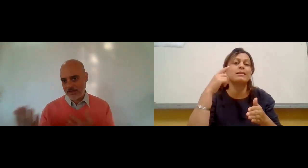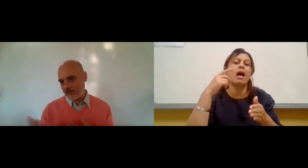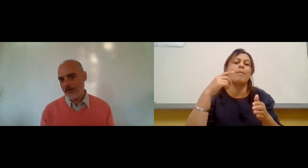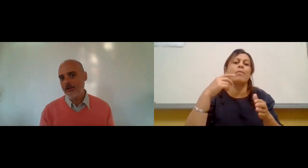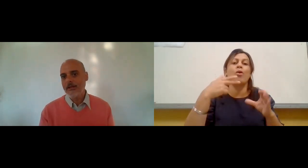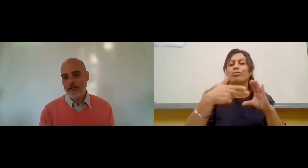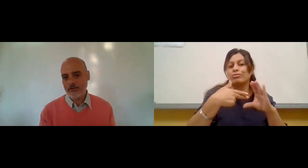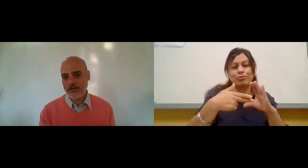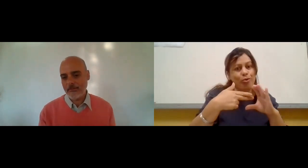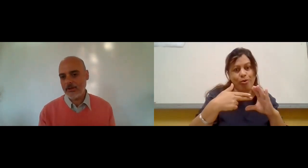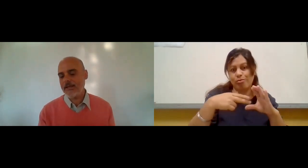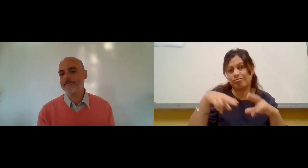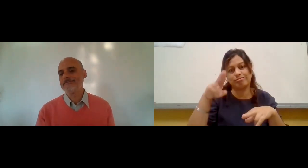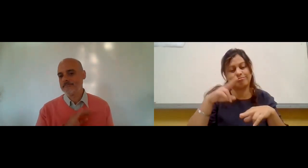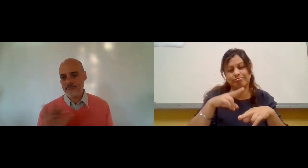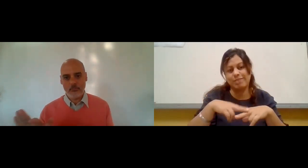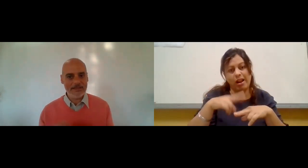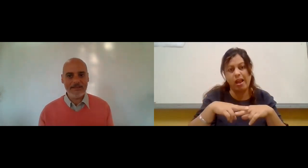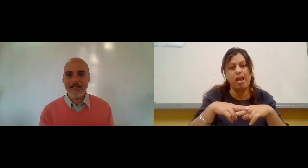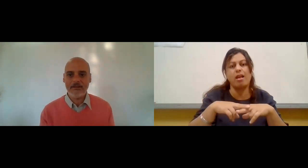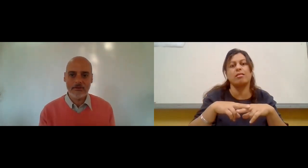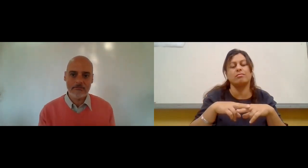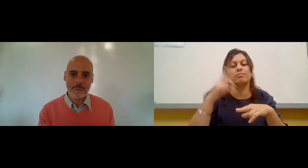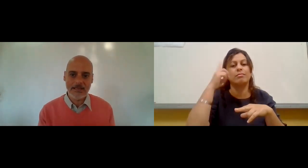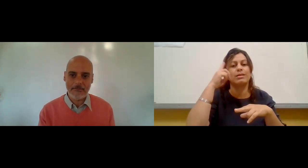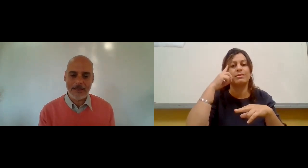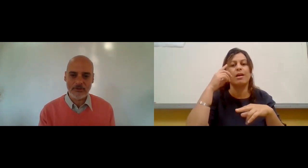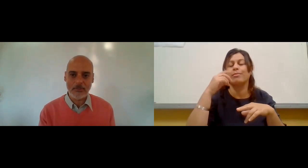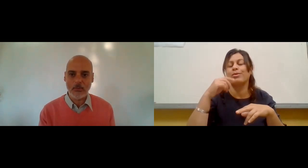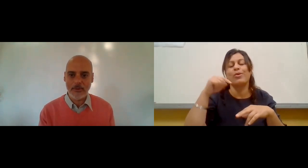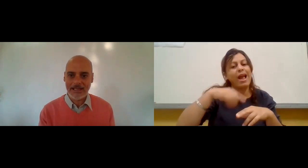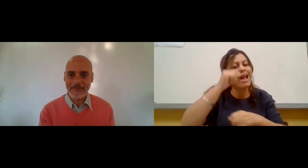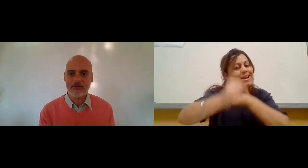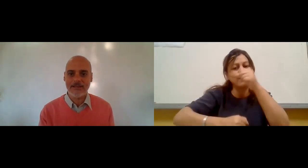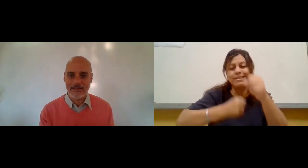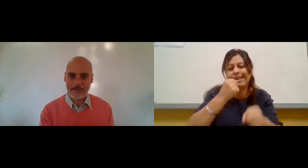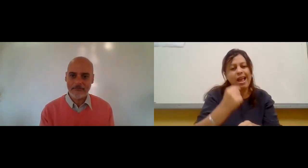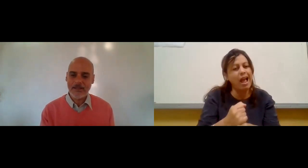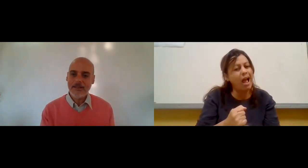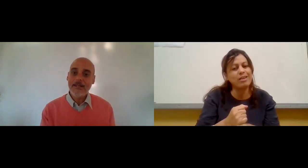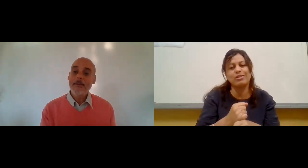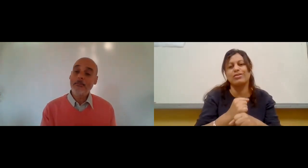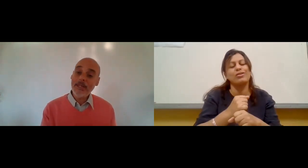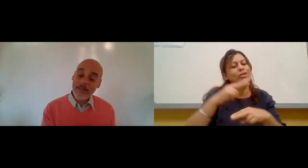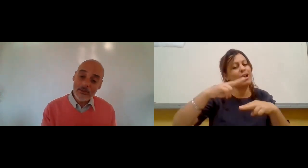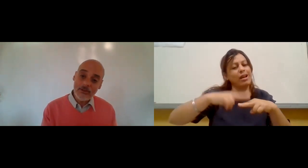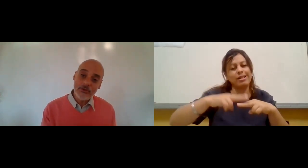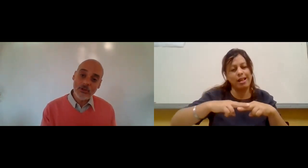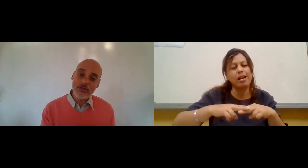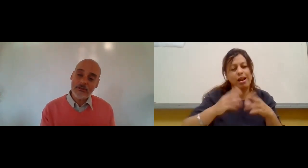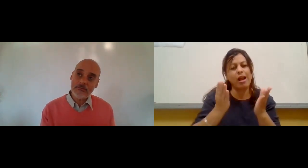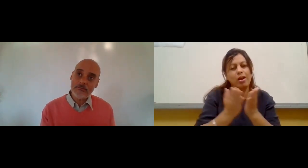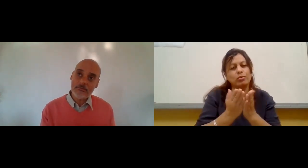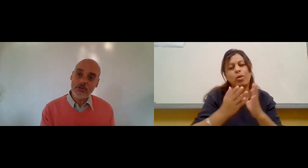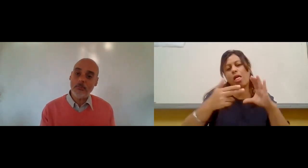yendo y viniendo. Nosotros creemos que por este año vamos a promover la virtualidad. Pero